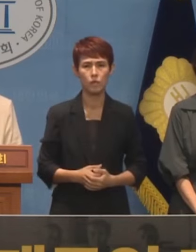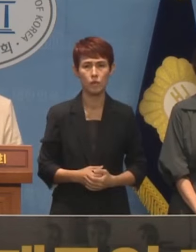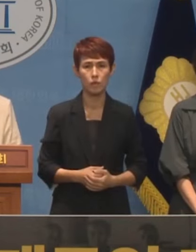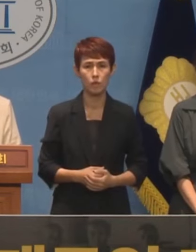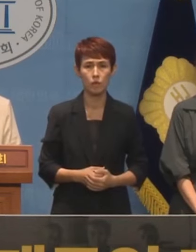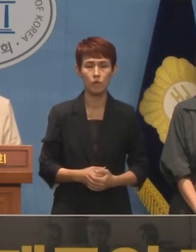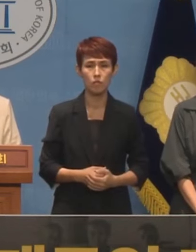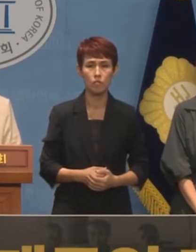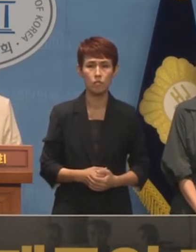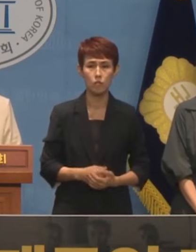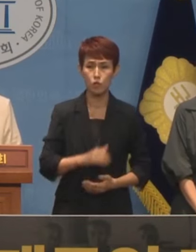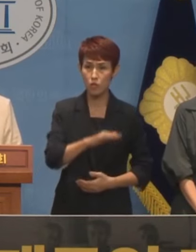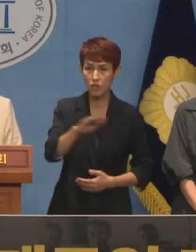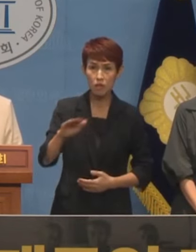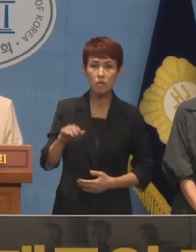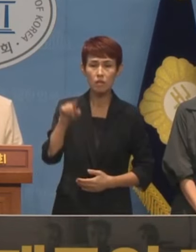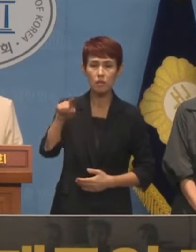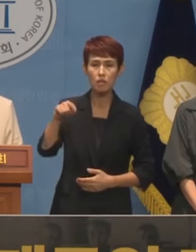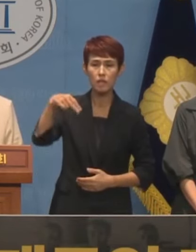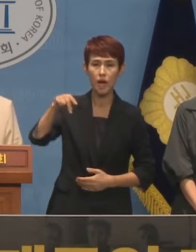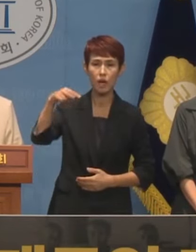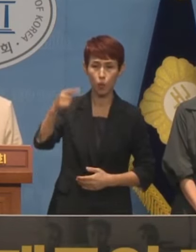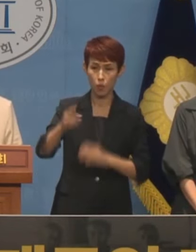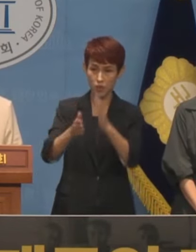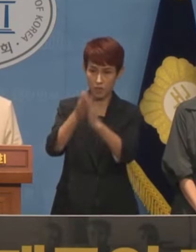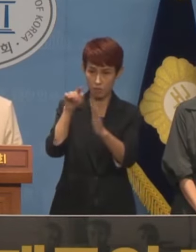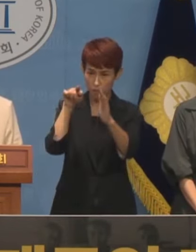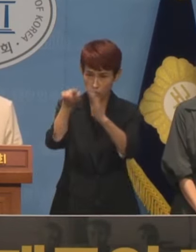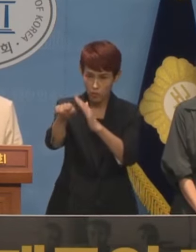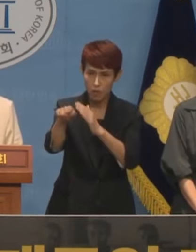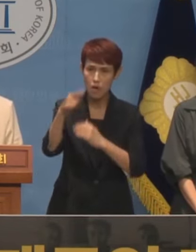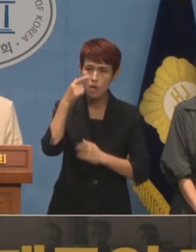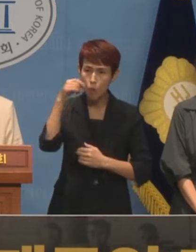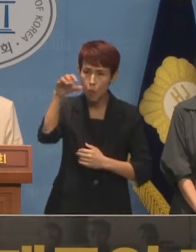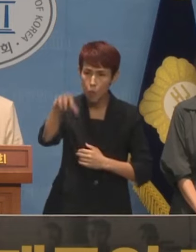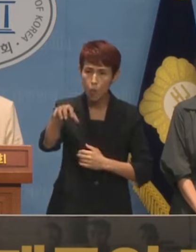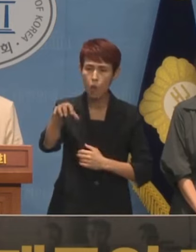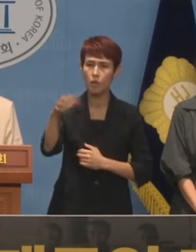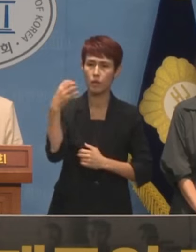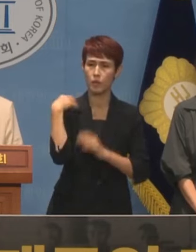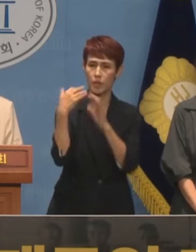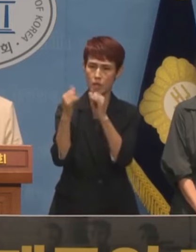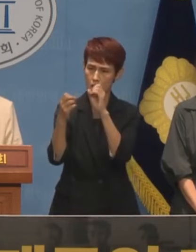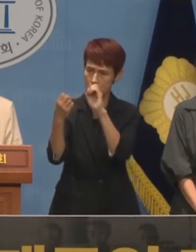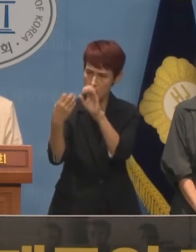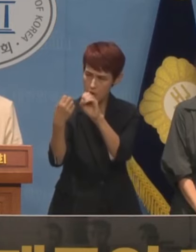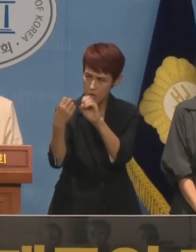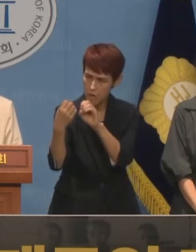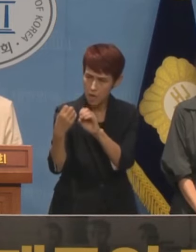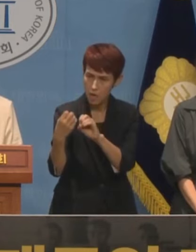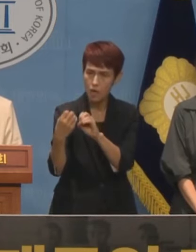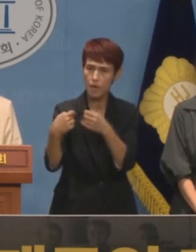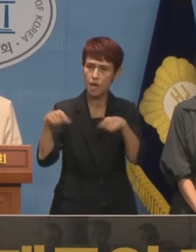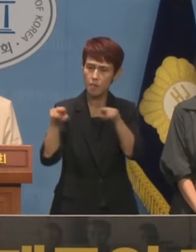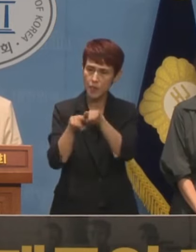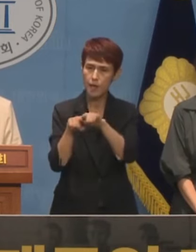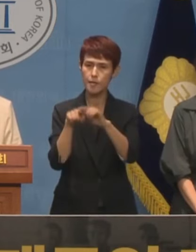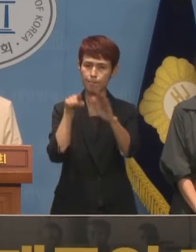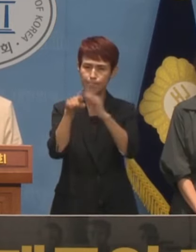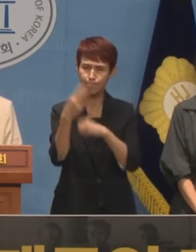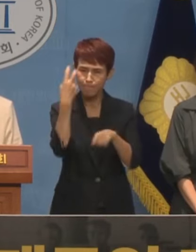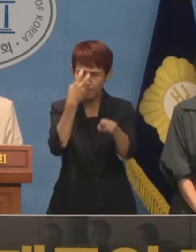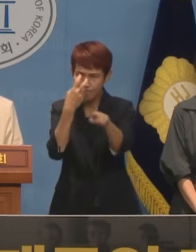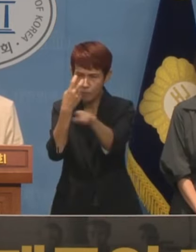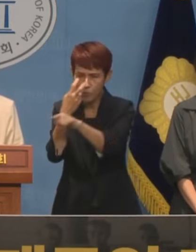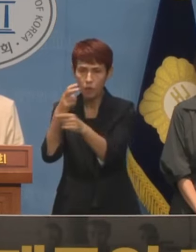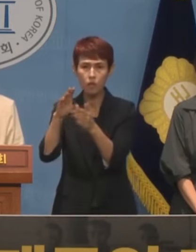우리는 니가 타연 사도 시를 방문해서 일본 현지의 관계자들과 소통하고 함께 현장을 실사하는